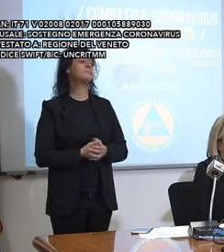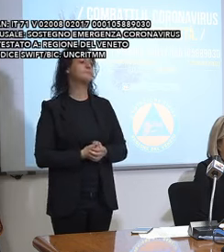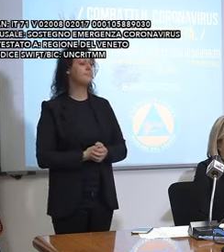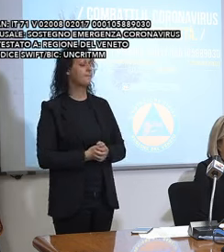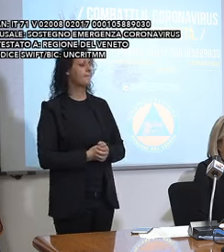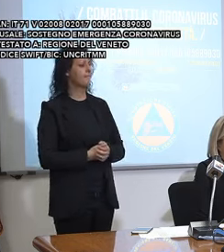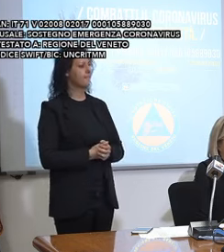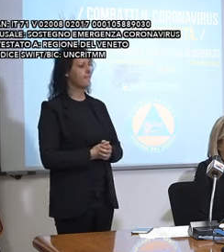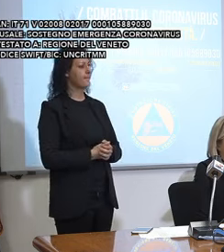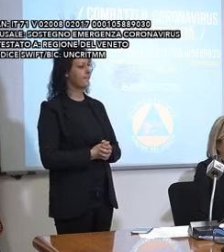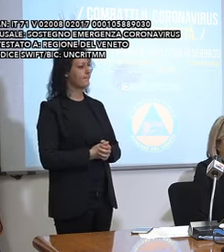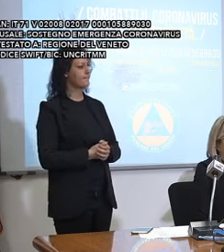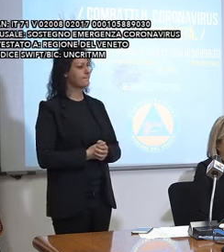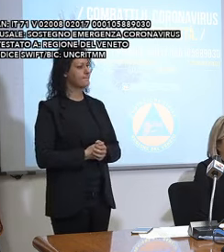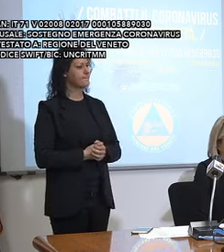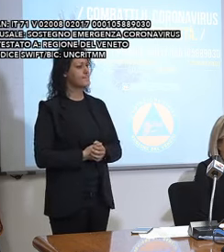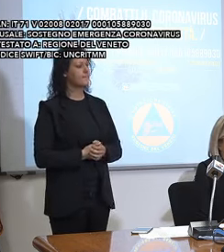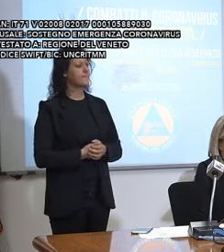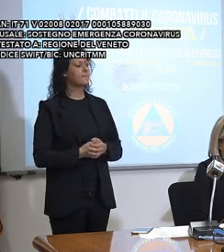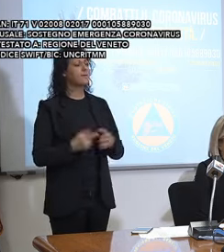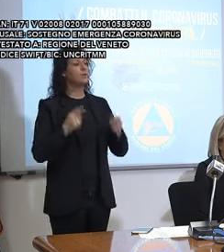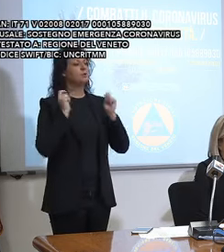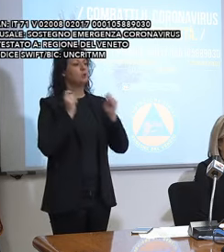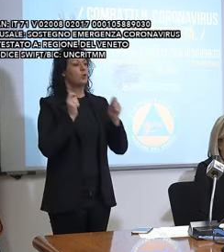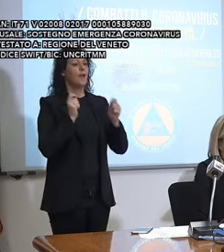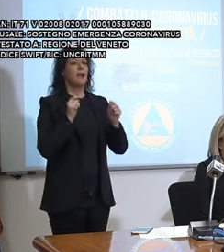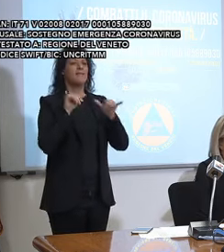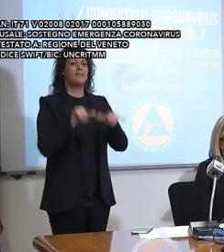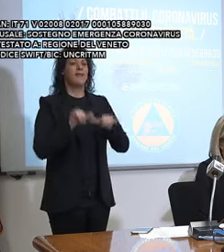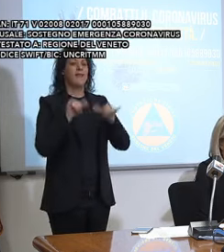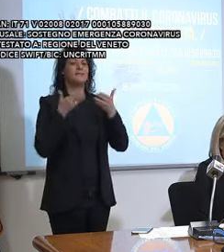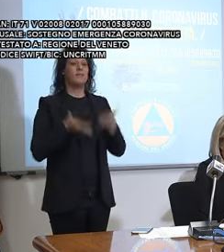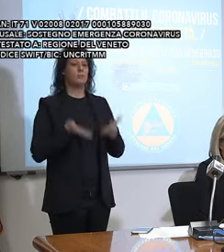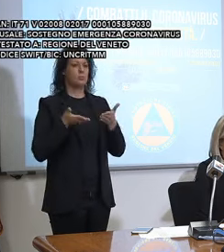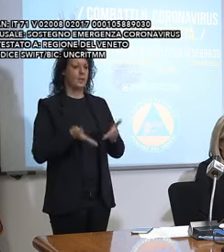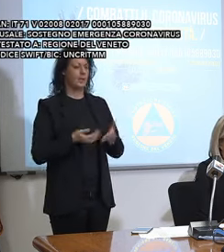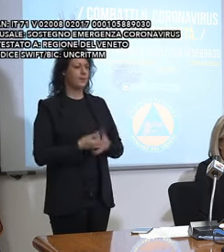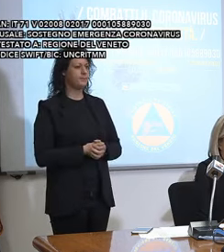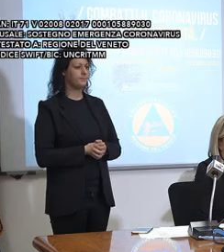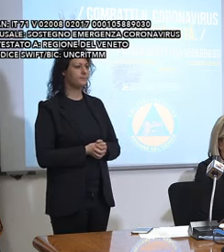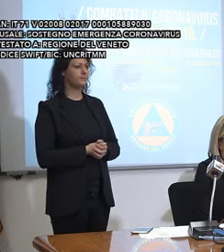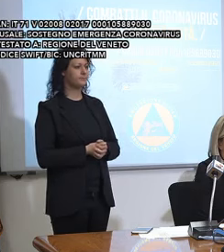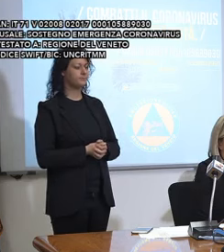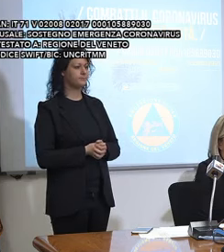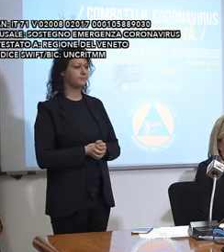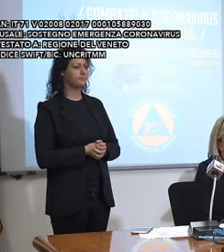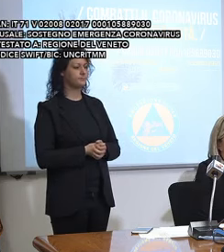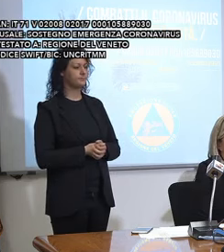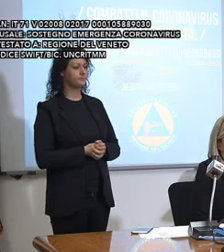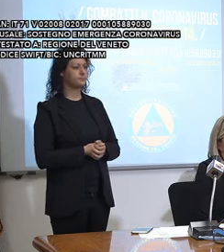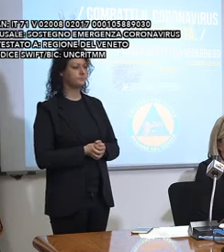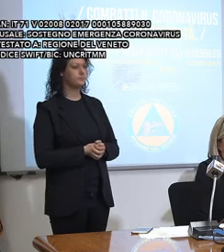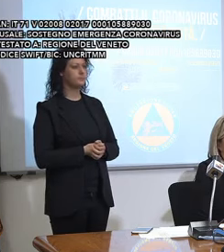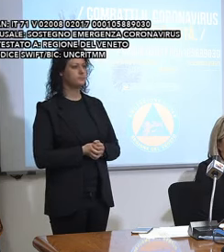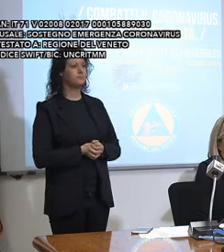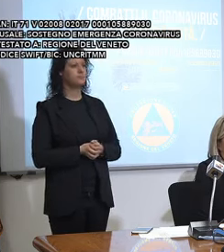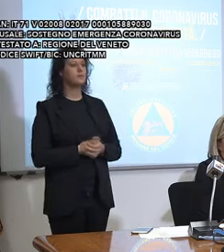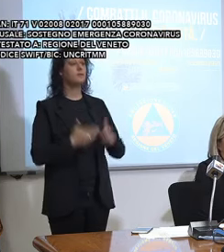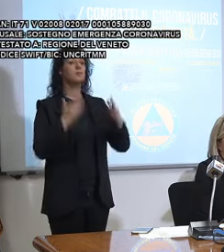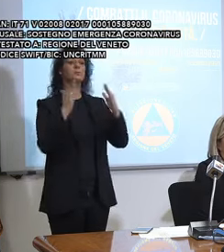Dice la Antonella Gasperini di Venezia Today, poi se non abbiamo altre domande io chiuderei, dice: le strutture che